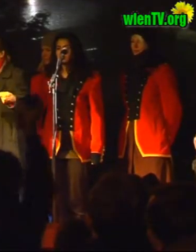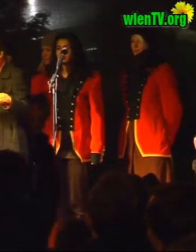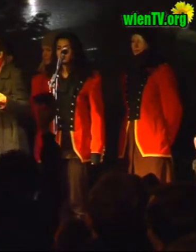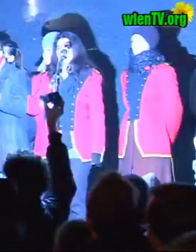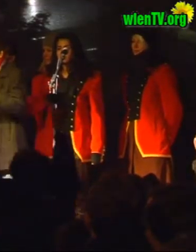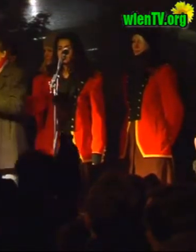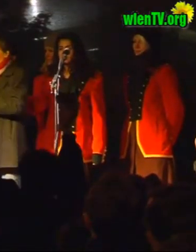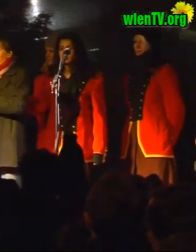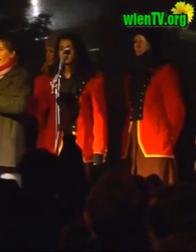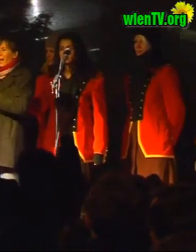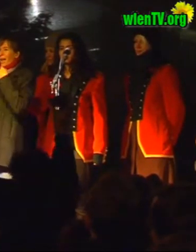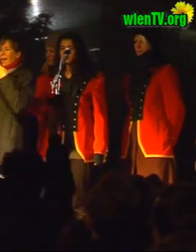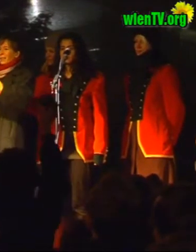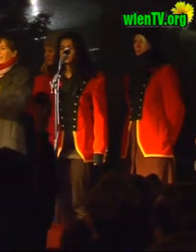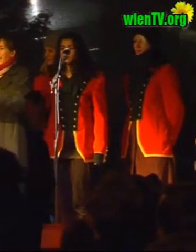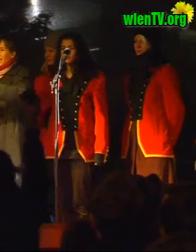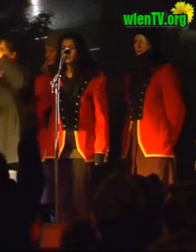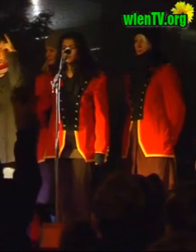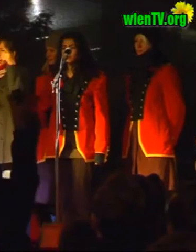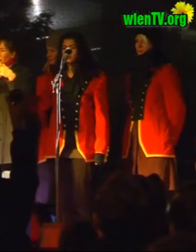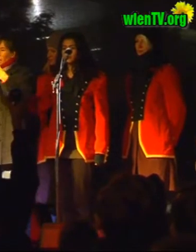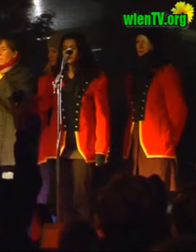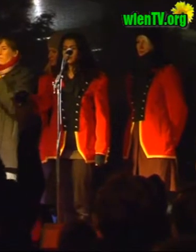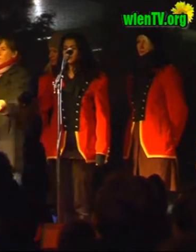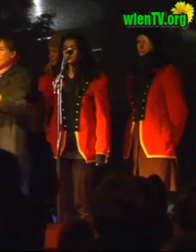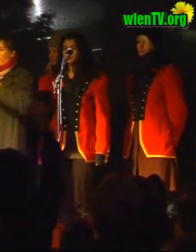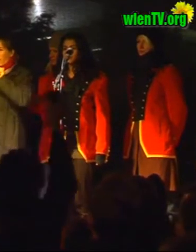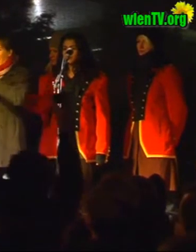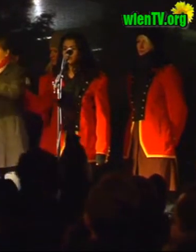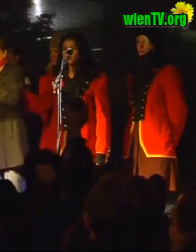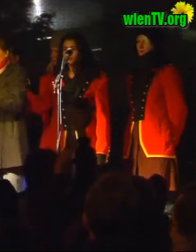Profidemonstrantinnen unter die Proteste gemischt haben, dann ist es nur eine weitere Lüge.